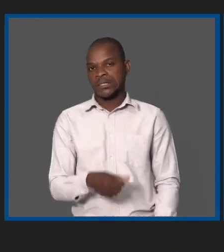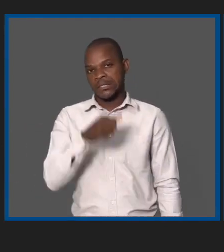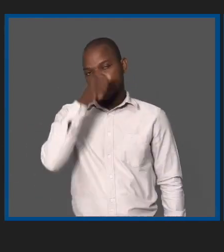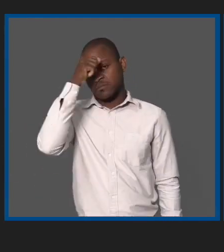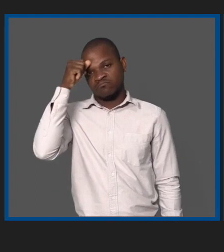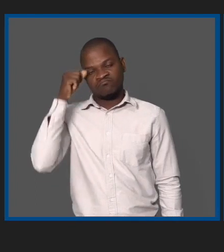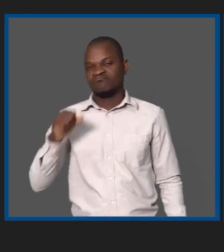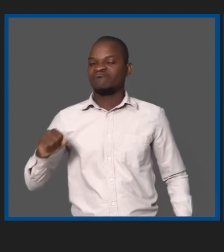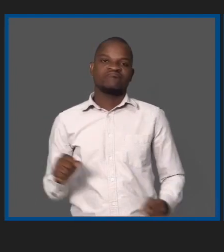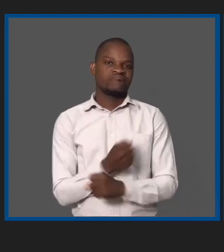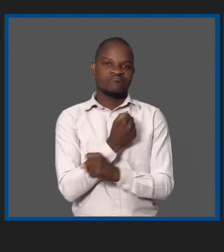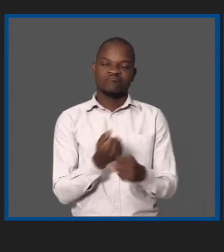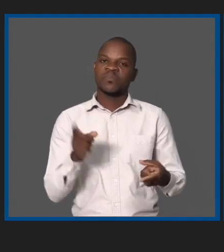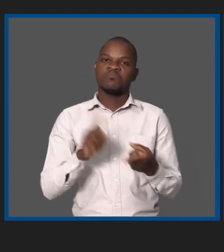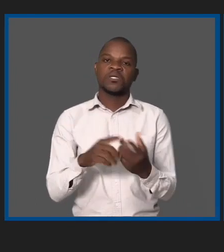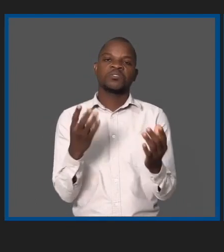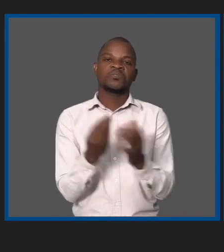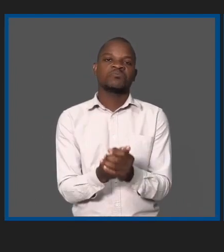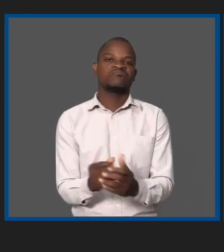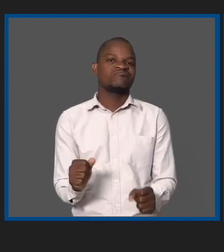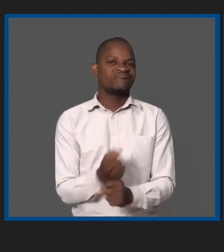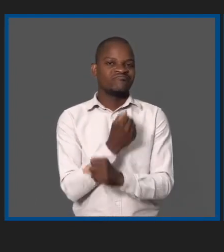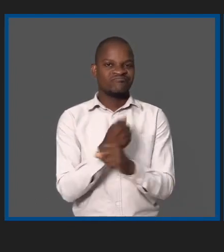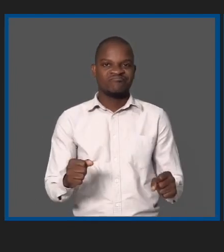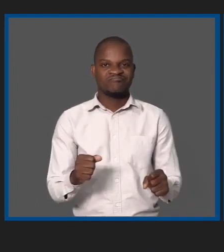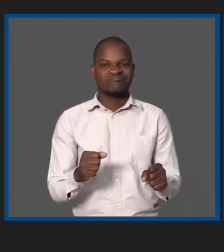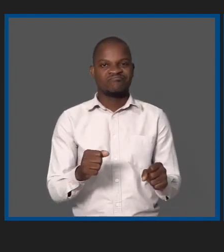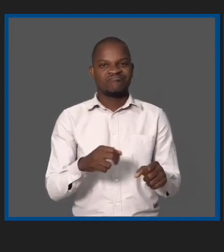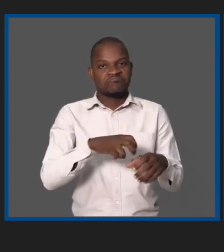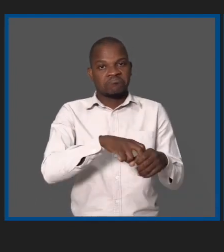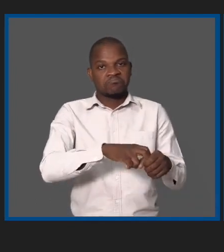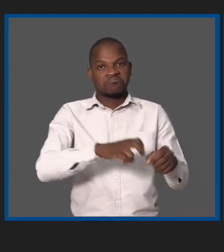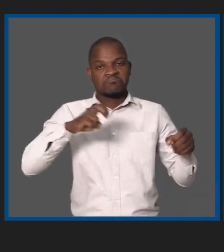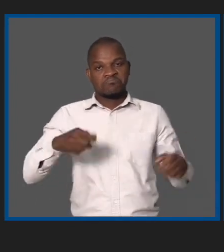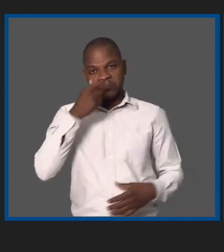não me queria. Porque estou de chome, de sinto como estou.